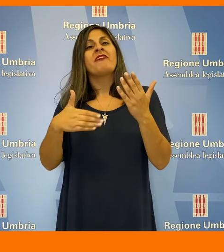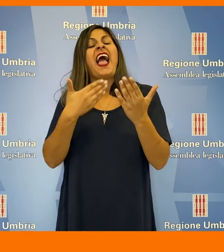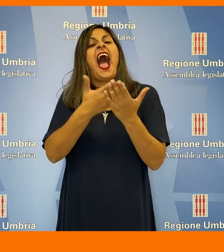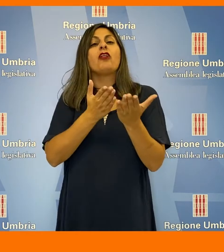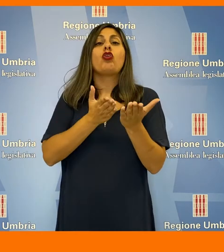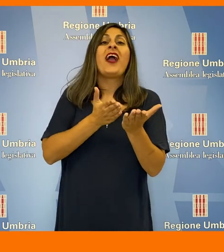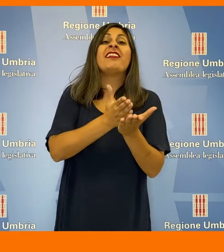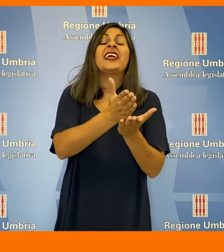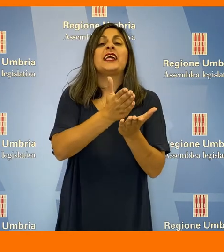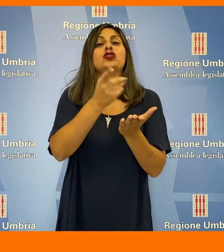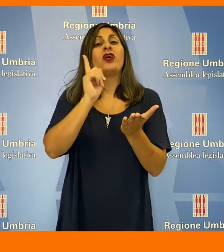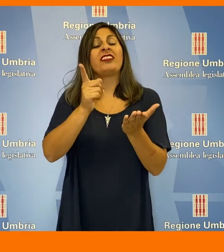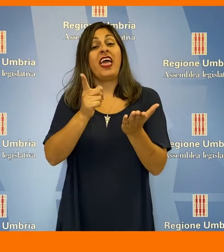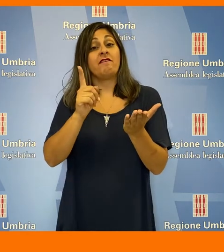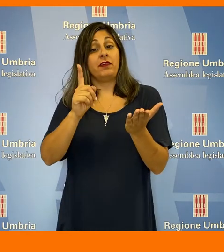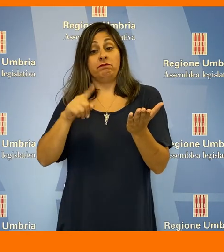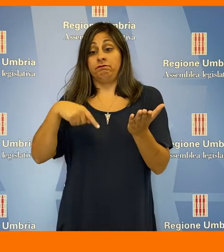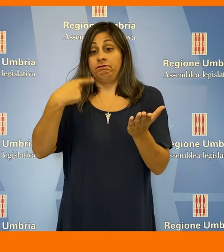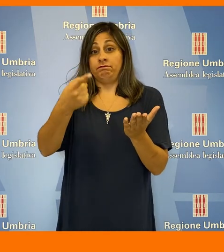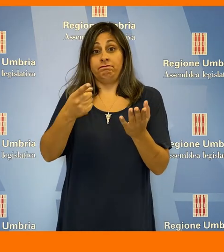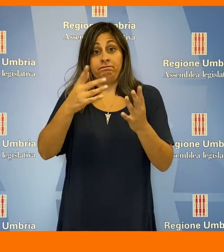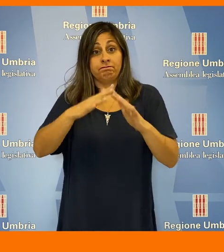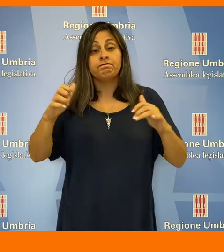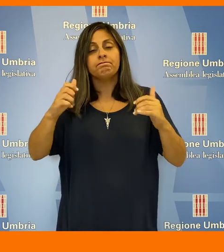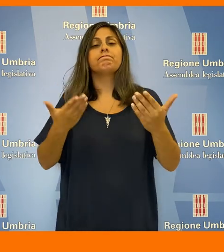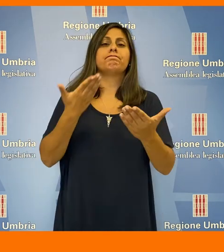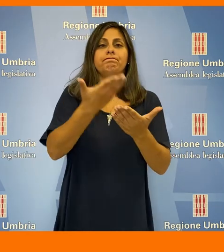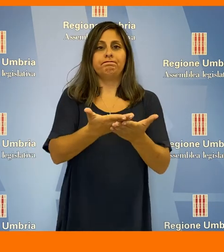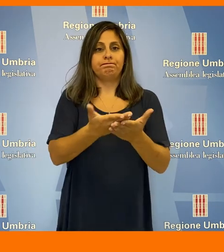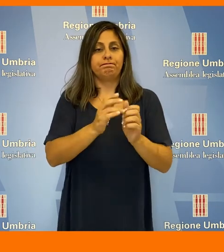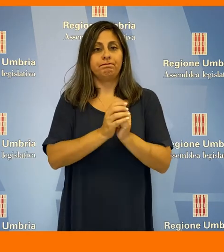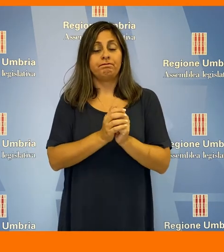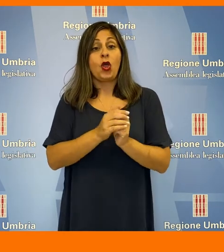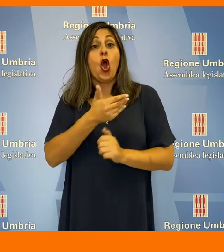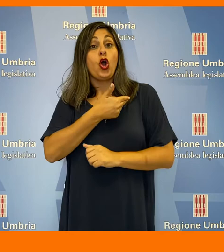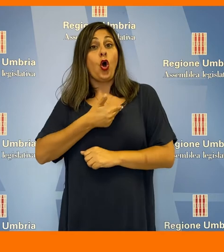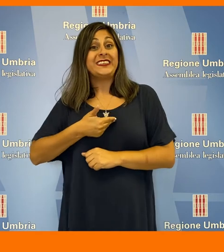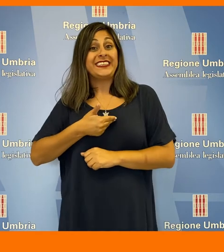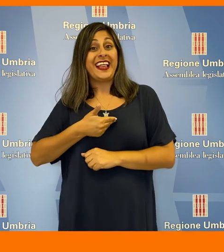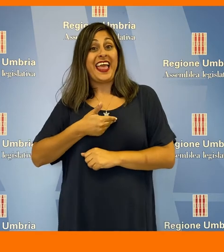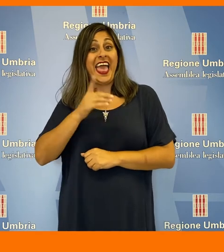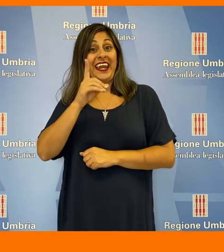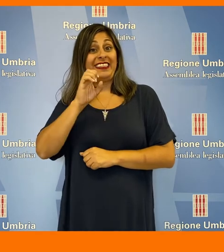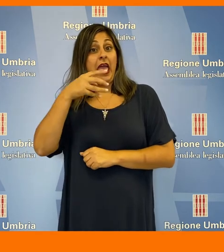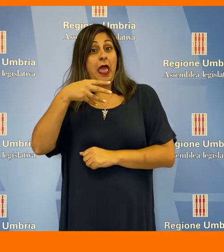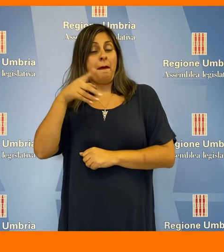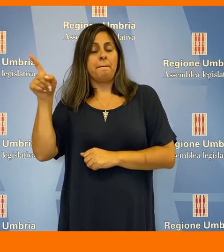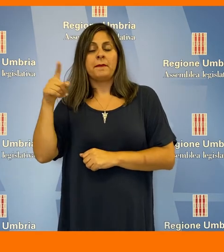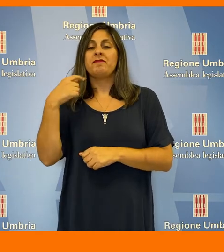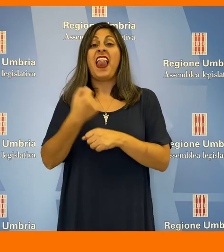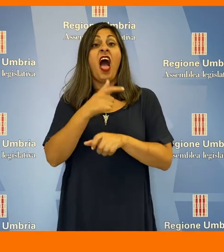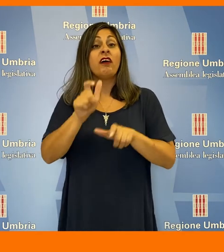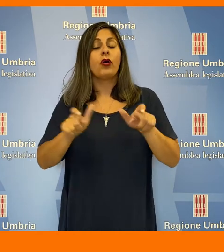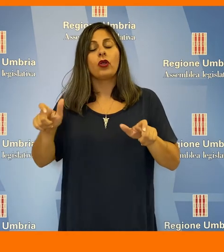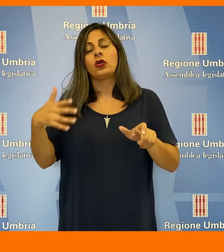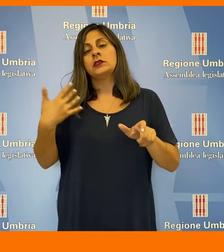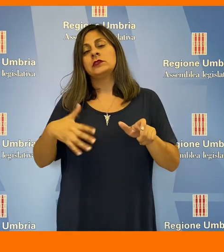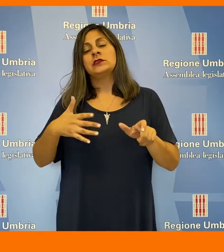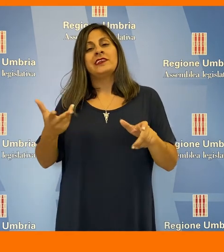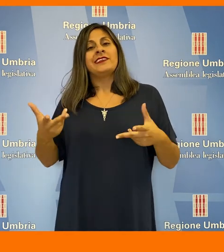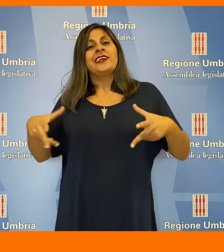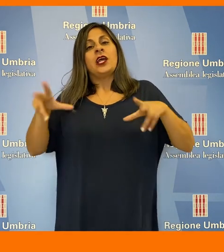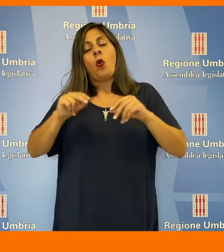indirizzo che verrà presentato nella prossima seduta d'aula. Per i consiglieri Dem, i lavoratori stanno